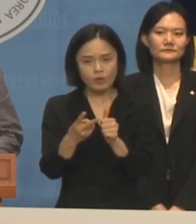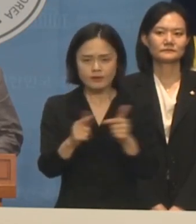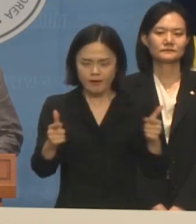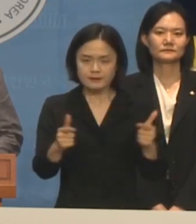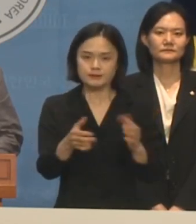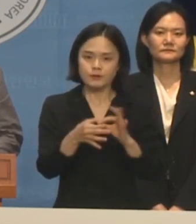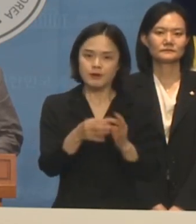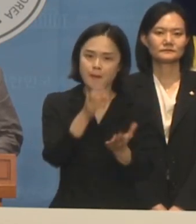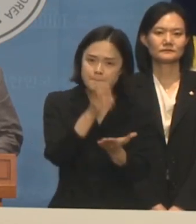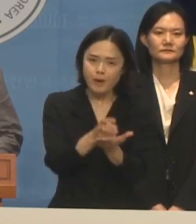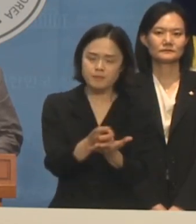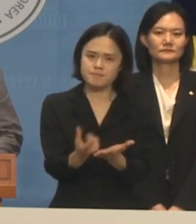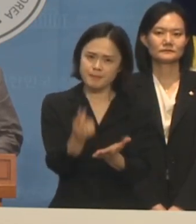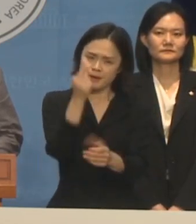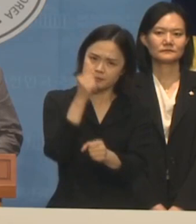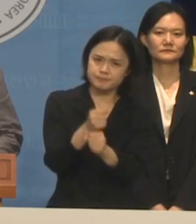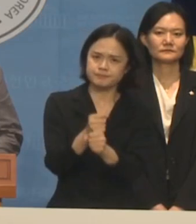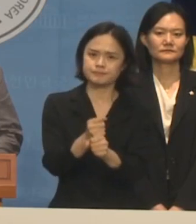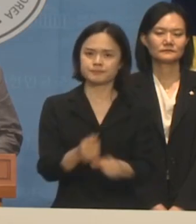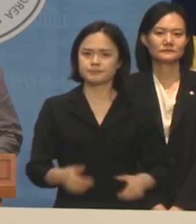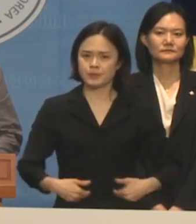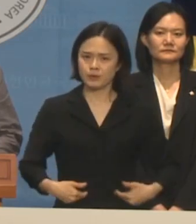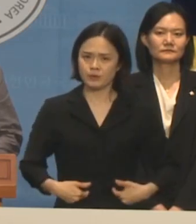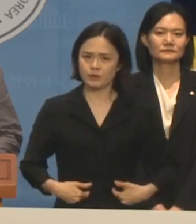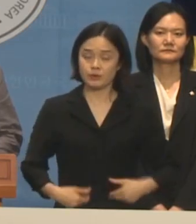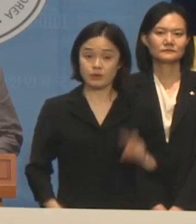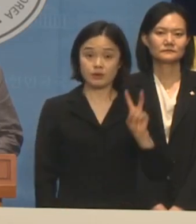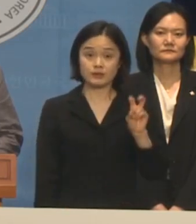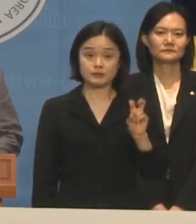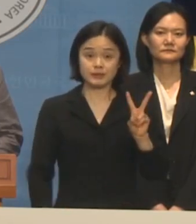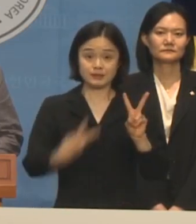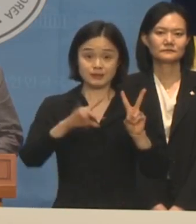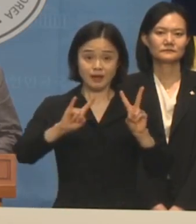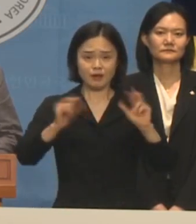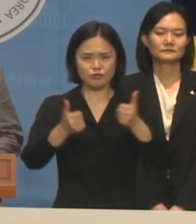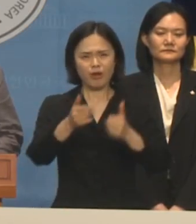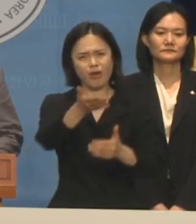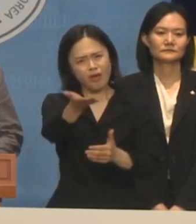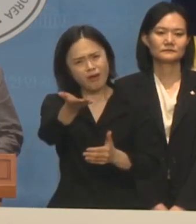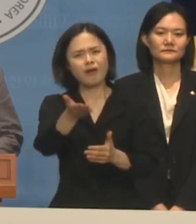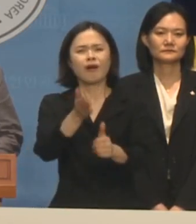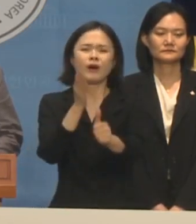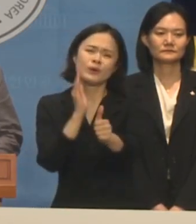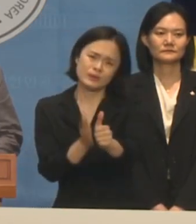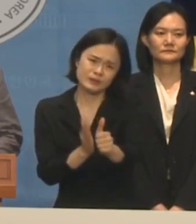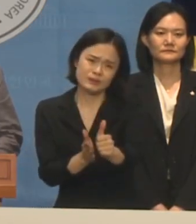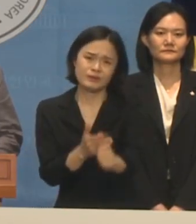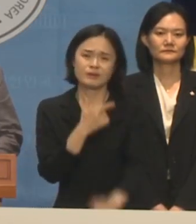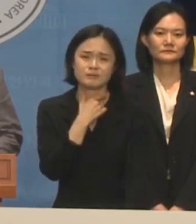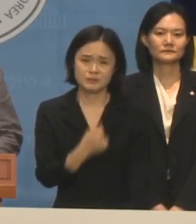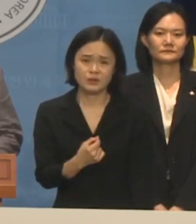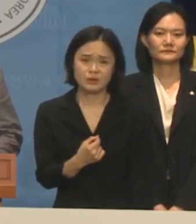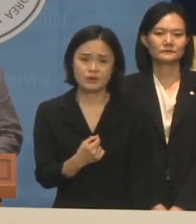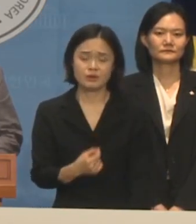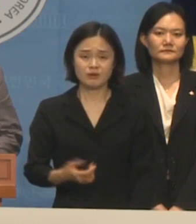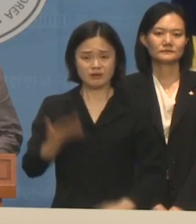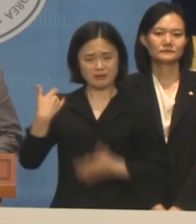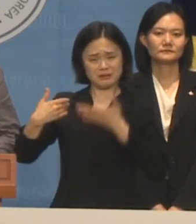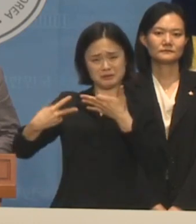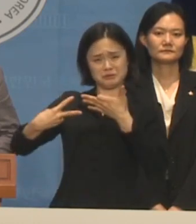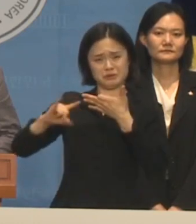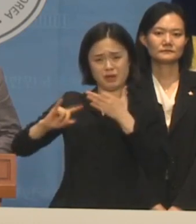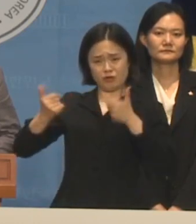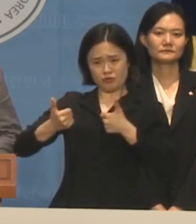조속히 마련해야 합니다. 22대 국회에 요청드립니다. 19대 국회부터